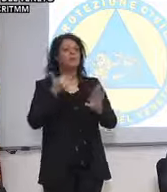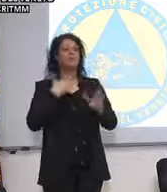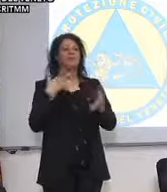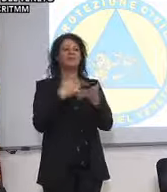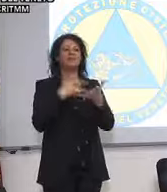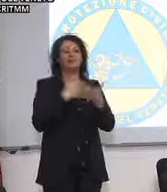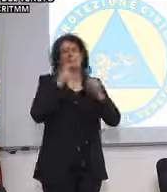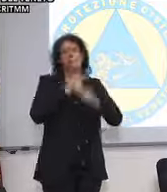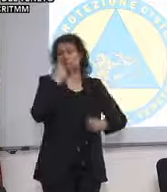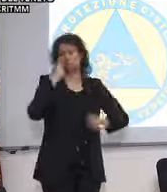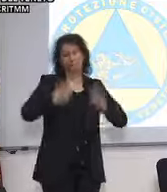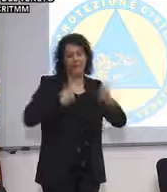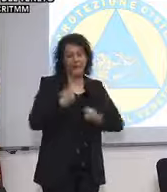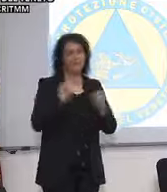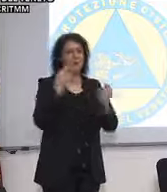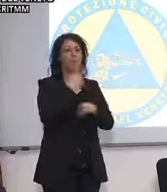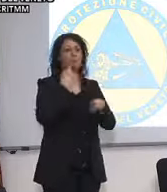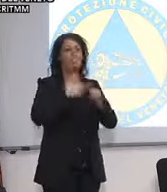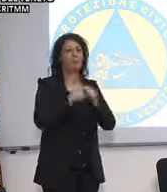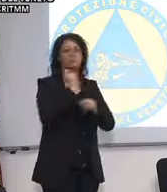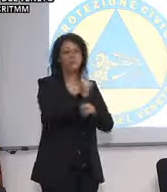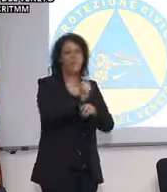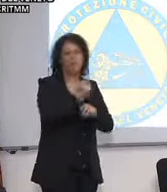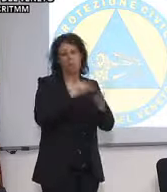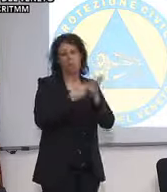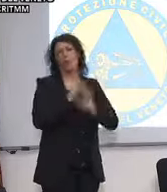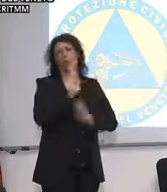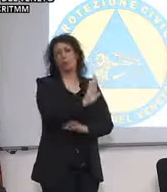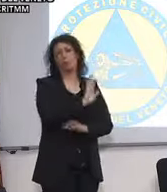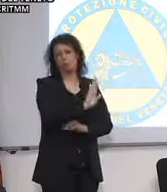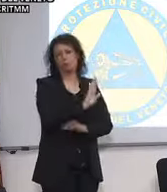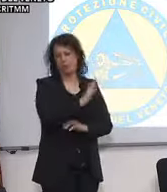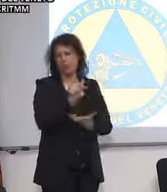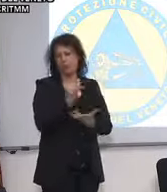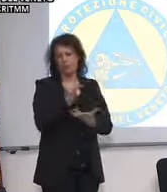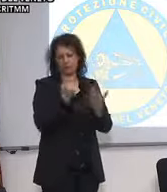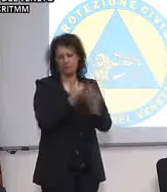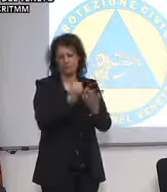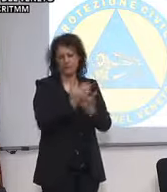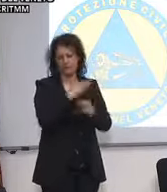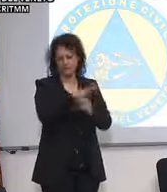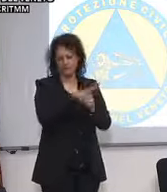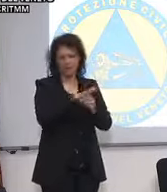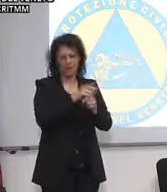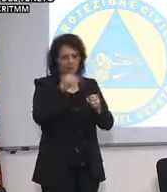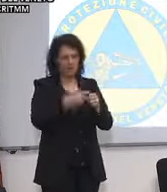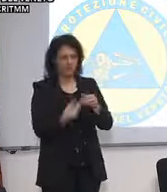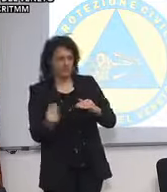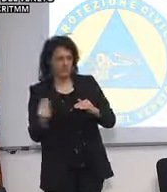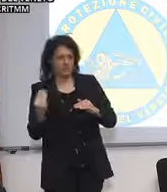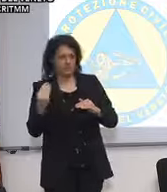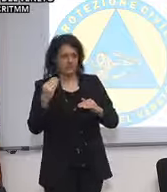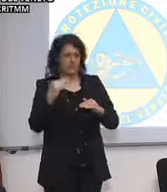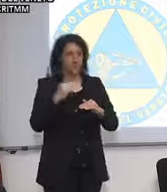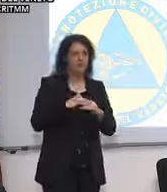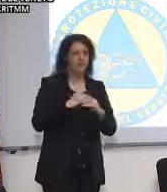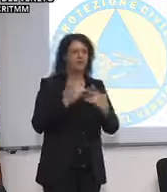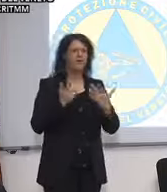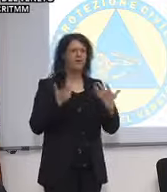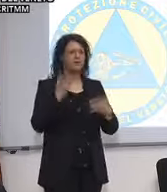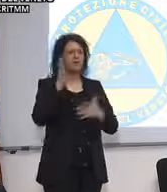pagare, spese, problemi nella vita, quando può accadere, e accade, e quindi capite che stiamo parlando anche,